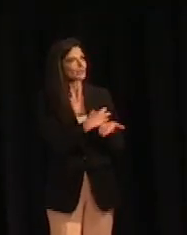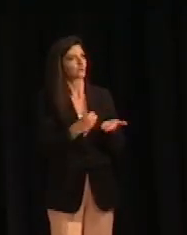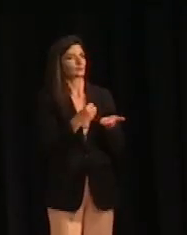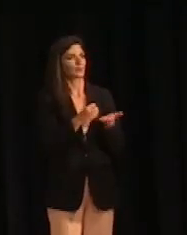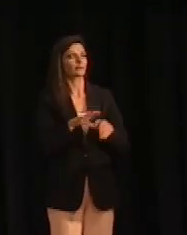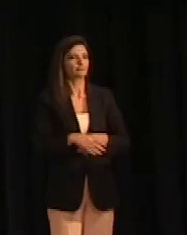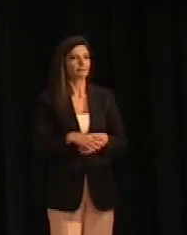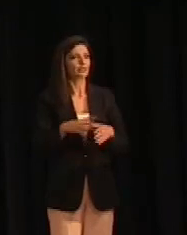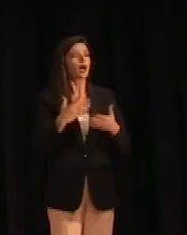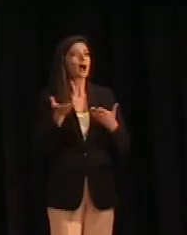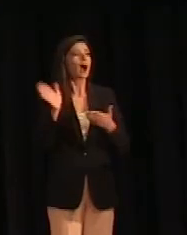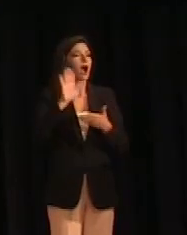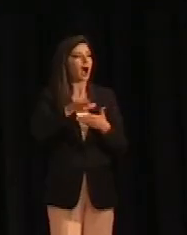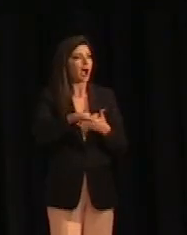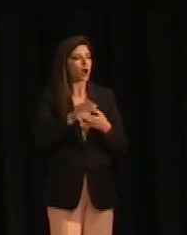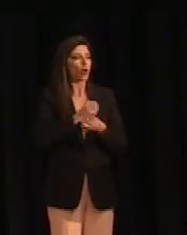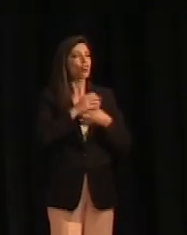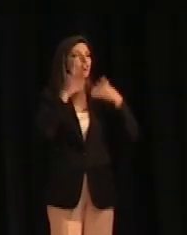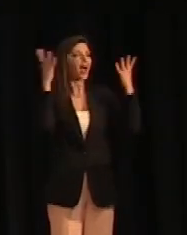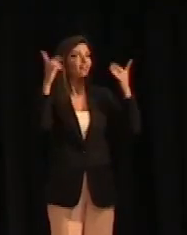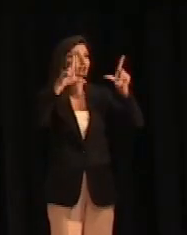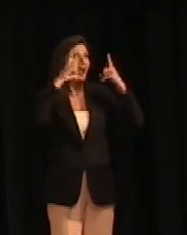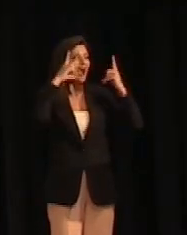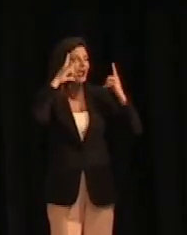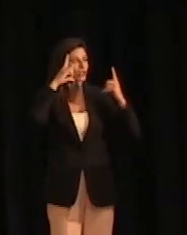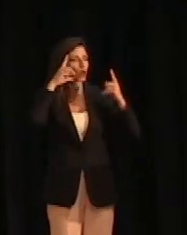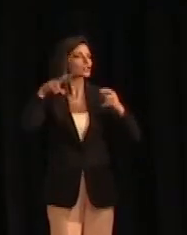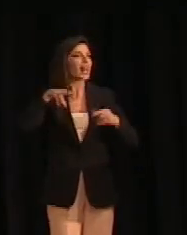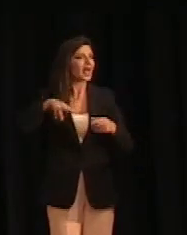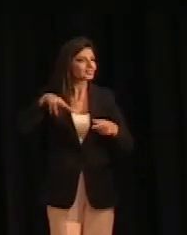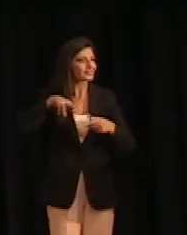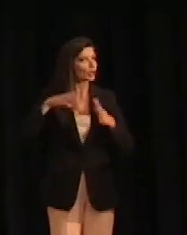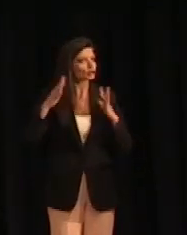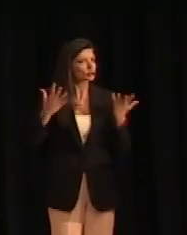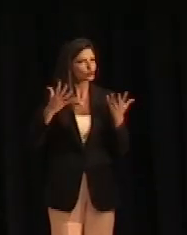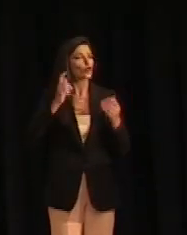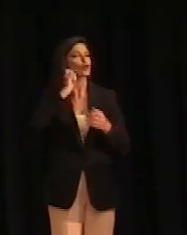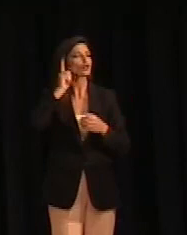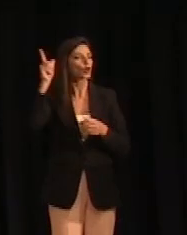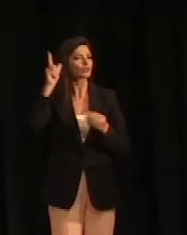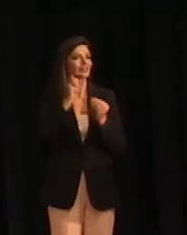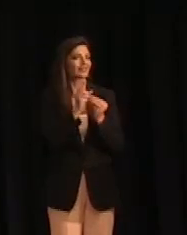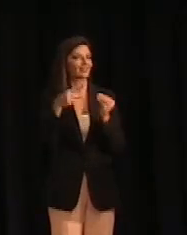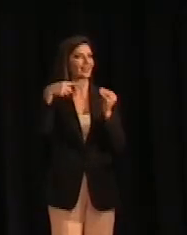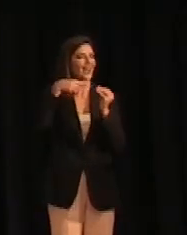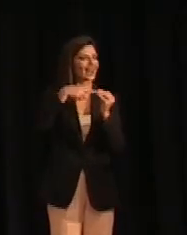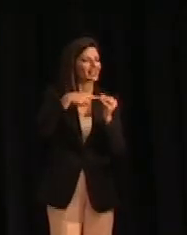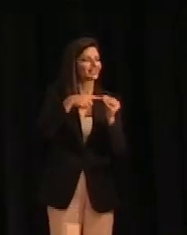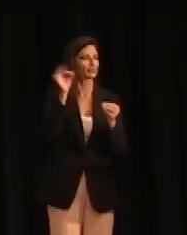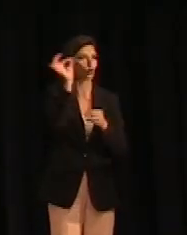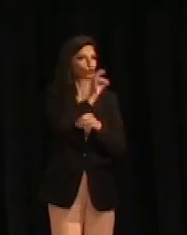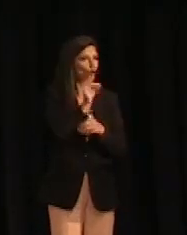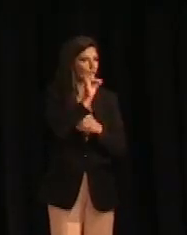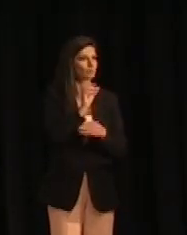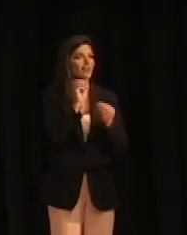Λάζαρο, του οποίου εορτάζουμε στις 16 Οκτωβρίου τη δεύτερη κίνηση, ενώ στις